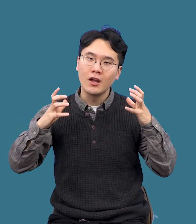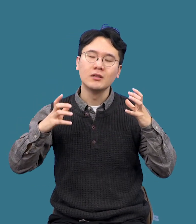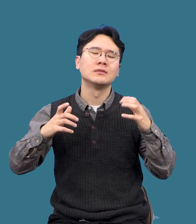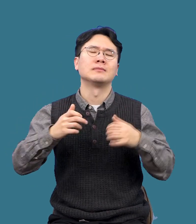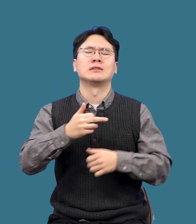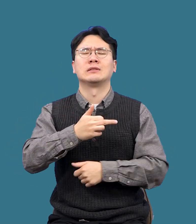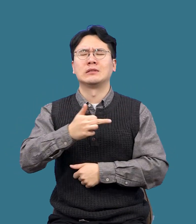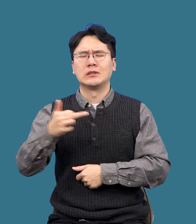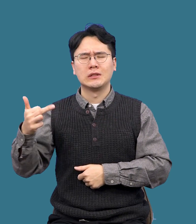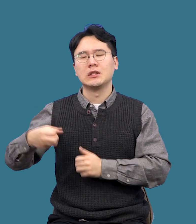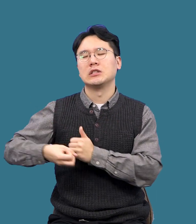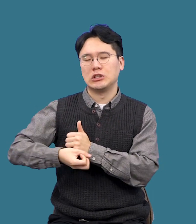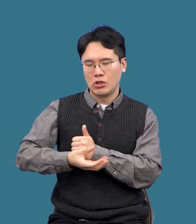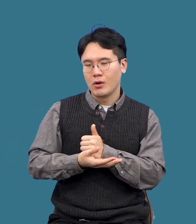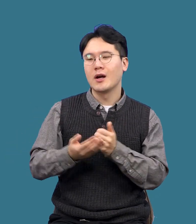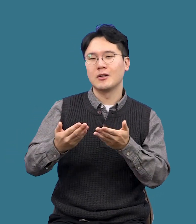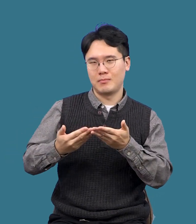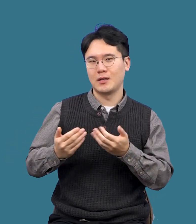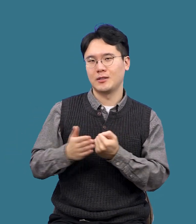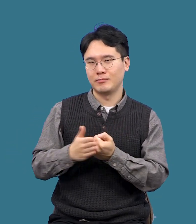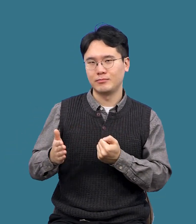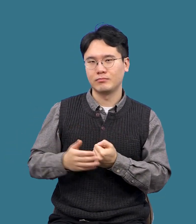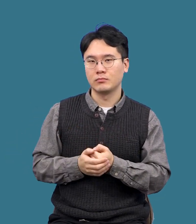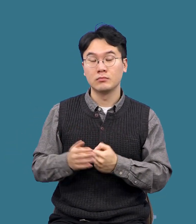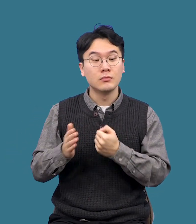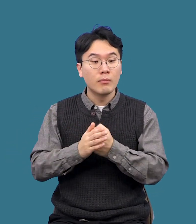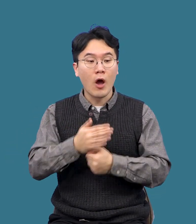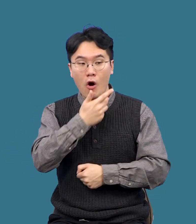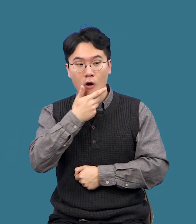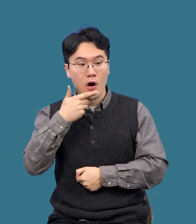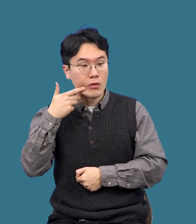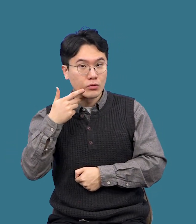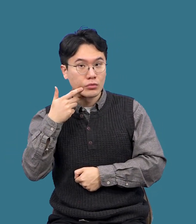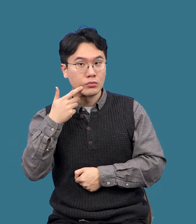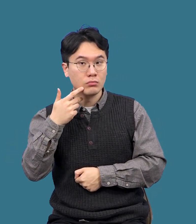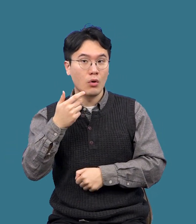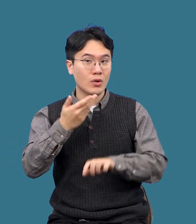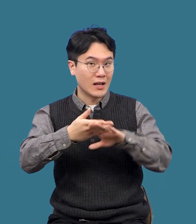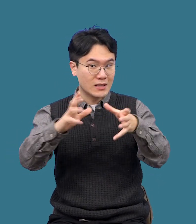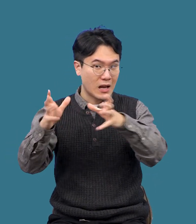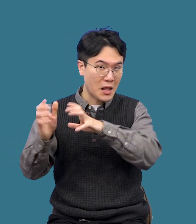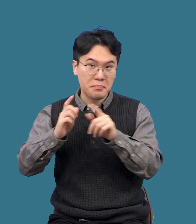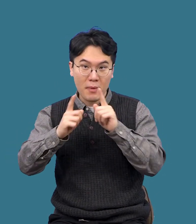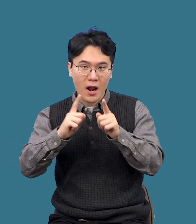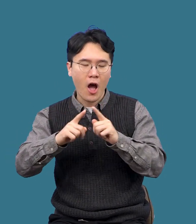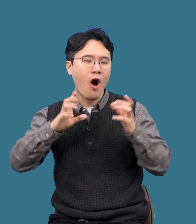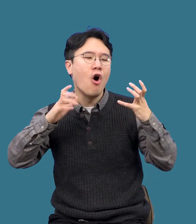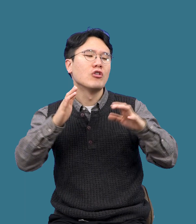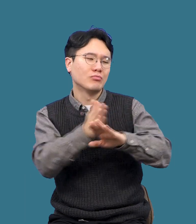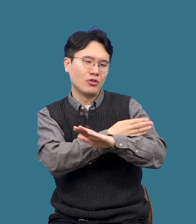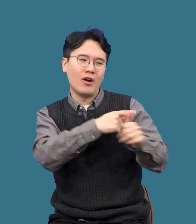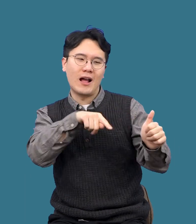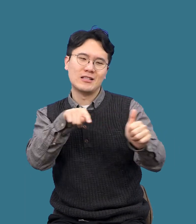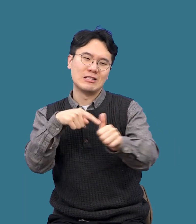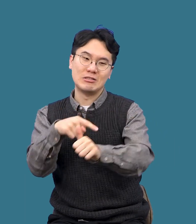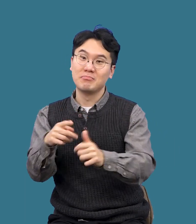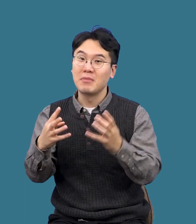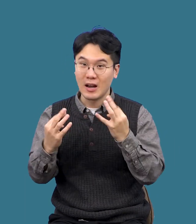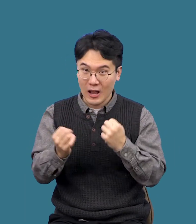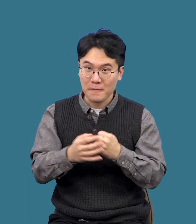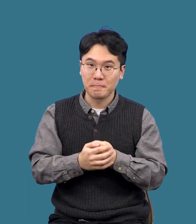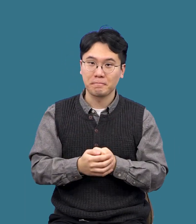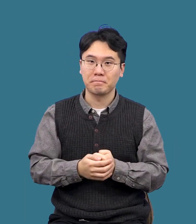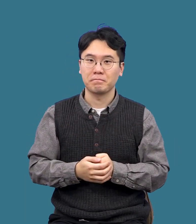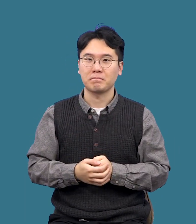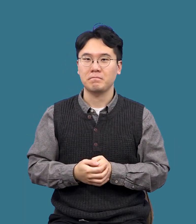것입니다. 그래서 외국어도 어려서부터 가르치잖아요. 요즘 어린아이들에게 영어를 가르치는 열풍이